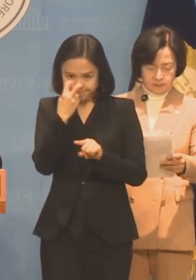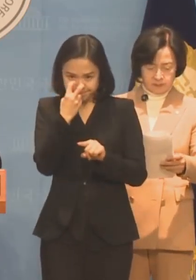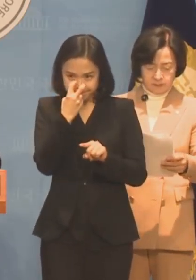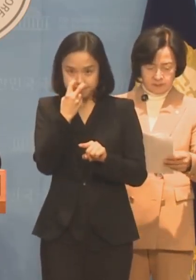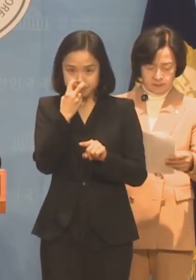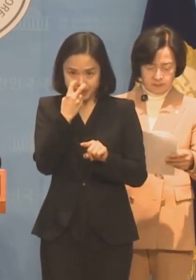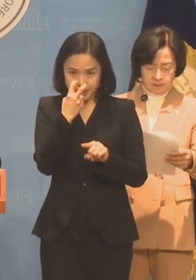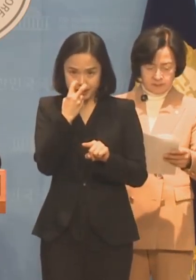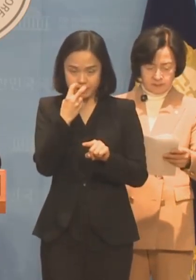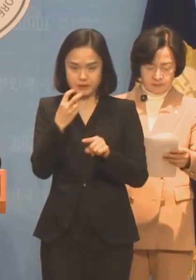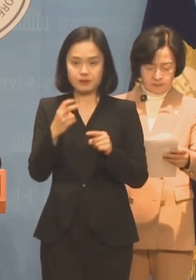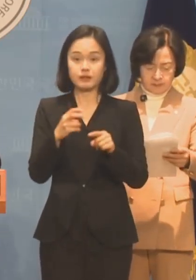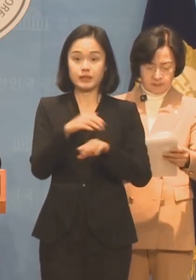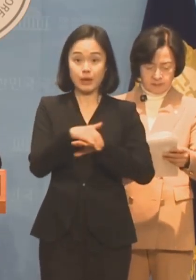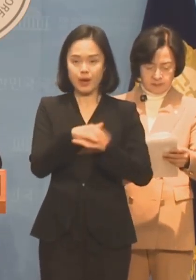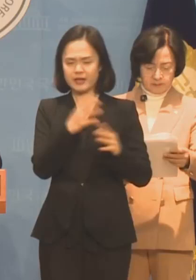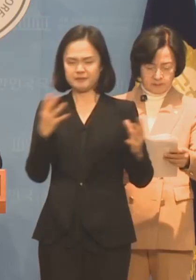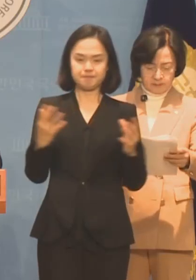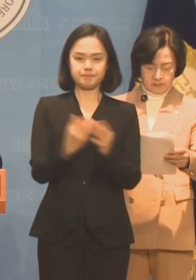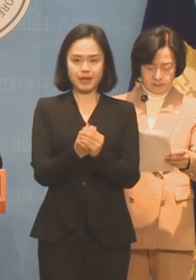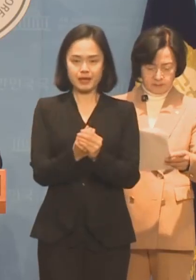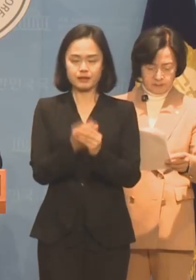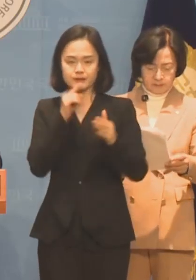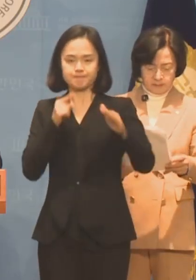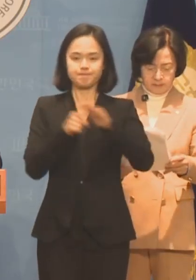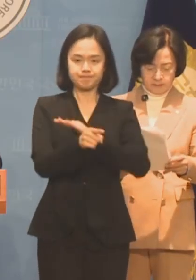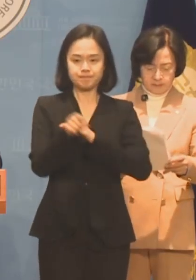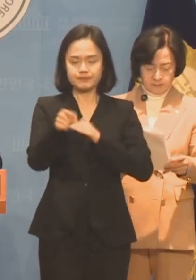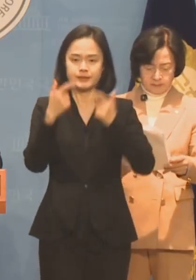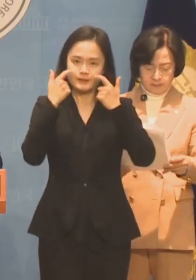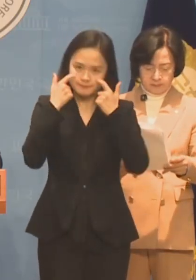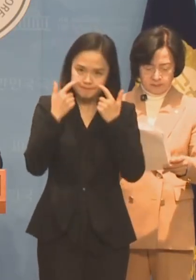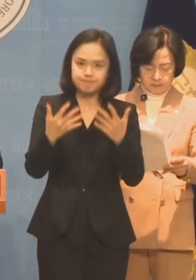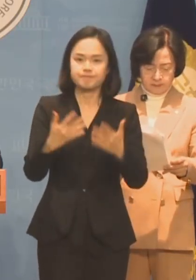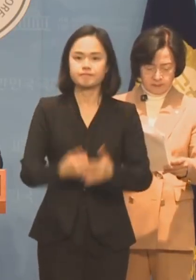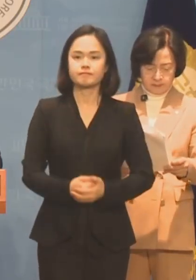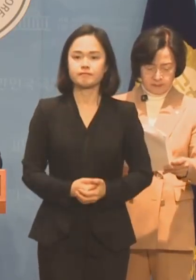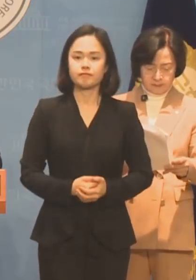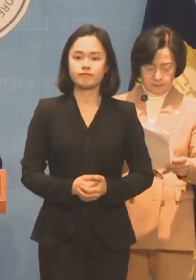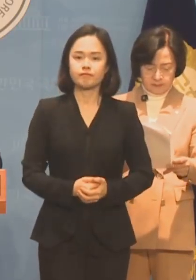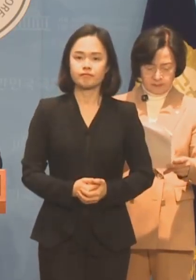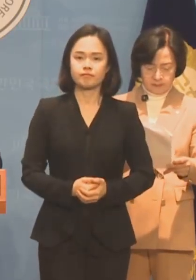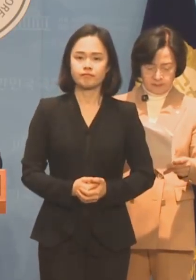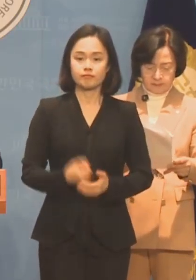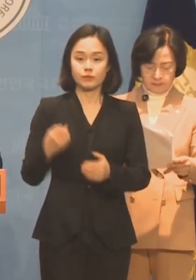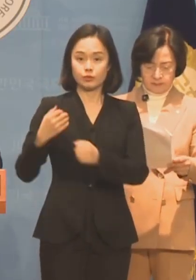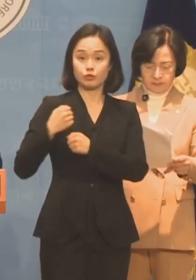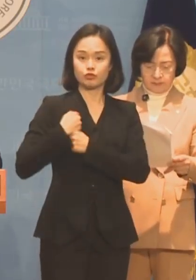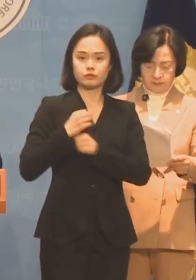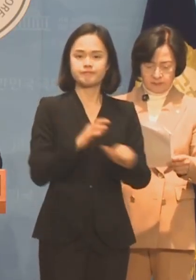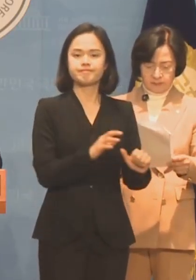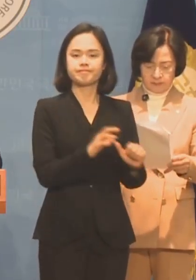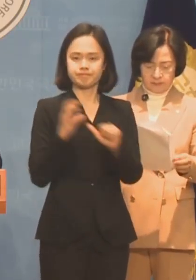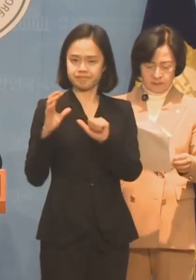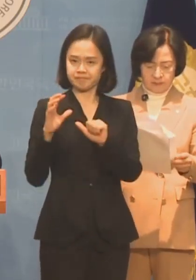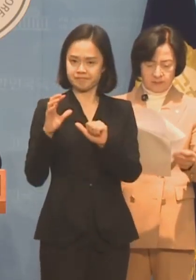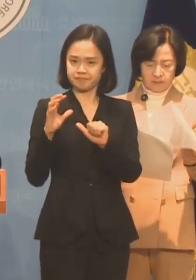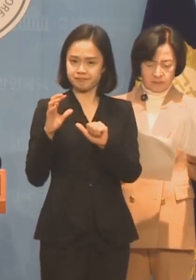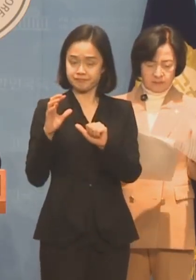시도였음을 명백히 보여줍니다. 또한 군 병력을 동원한 쿠데타 계획이 적어도